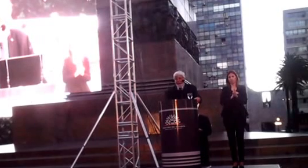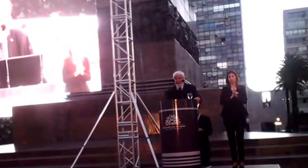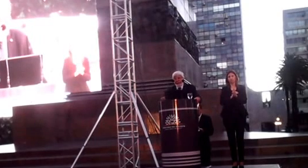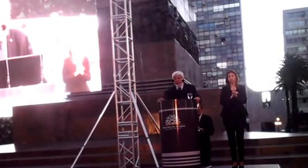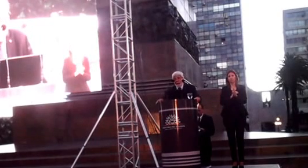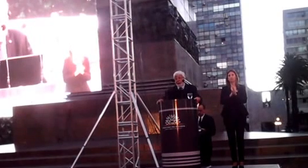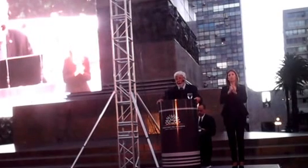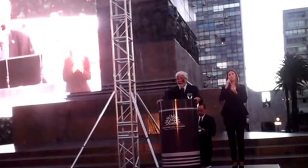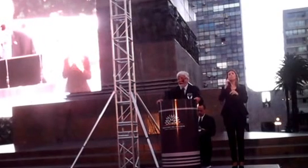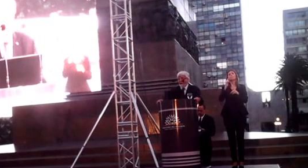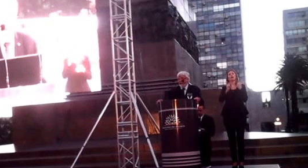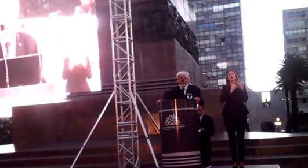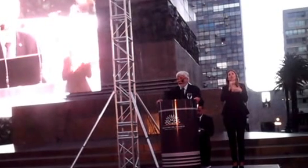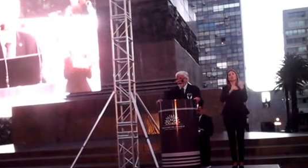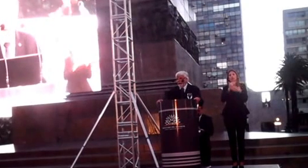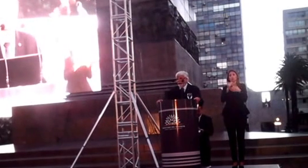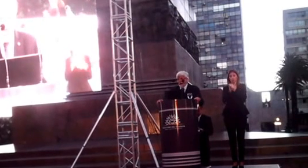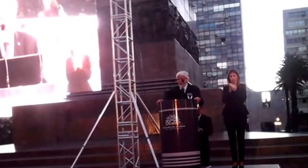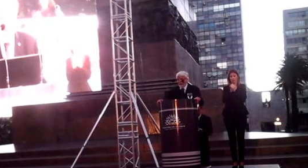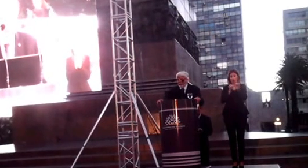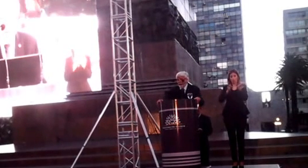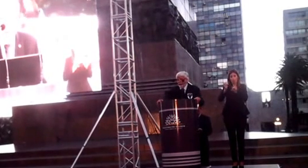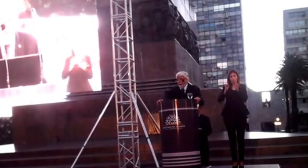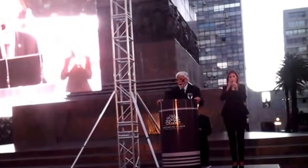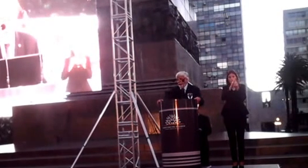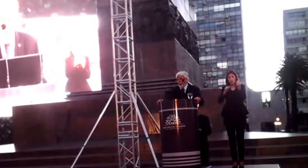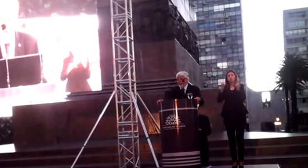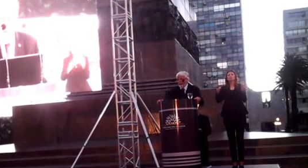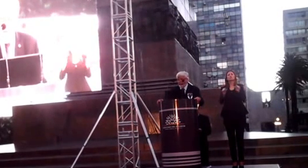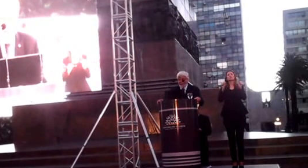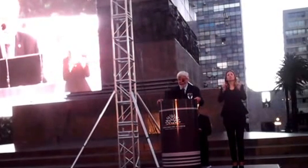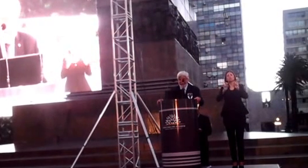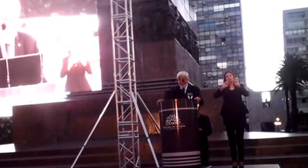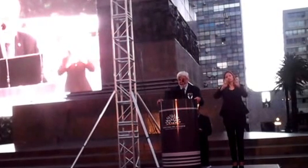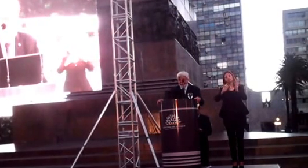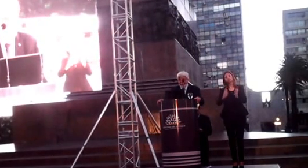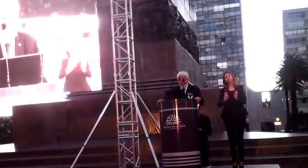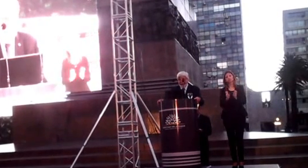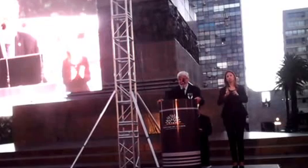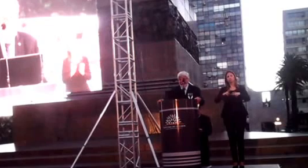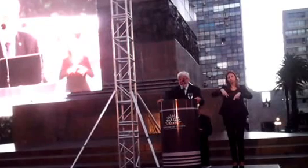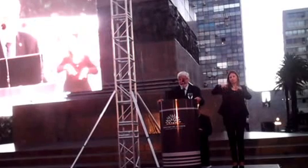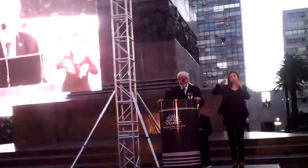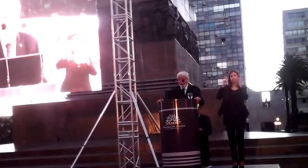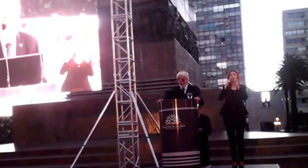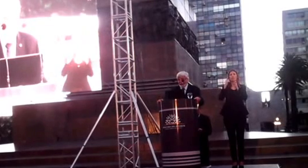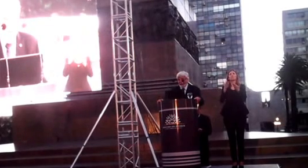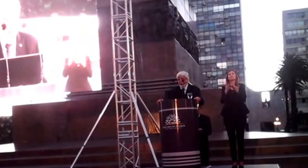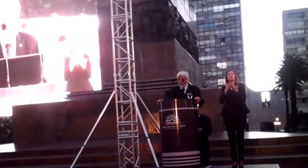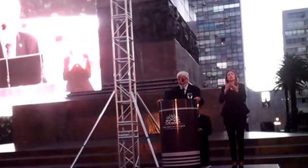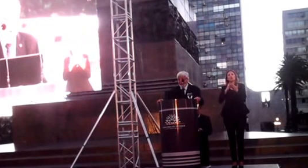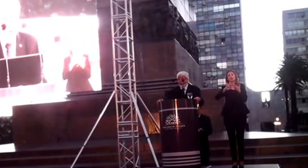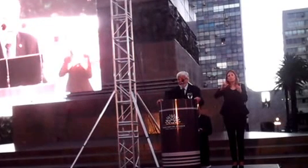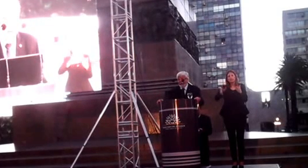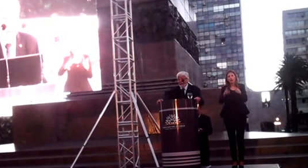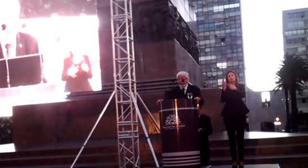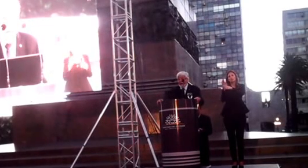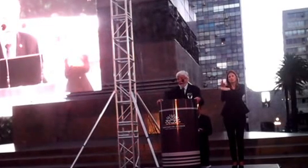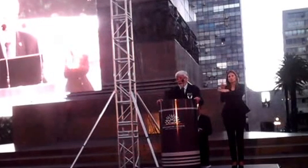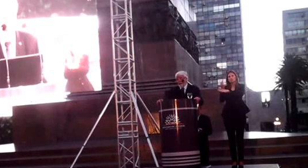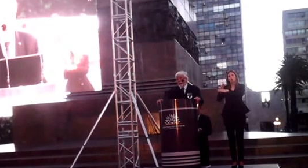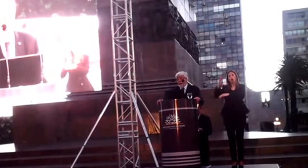Para el desarrollo de esta estrategia se realizaron estudios de análisis criminal, capacitando oficiales de policías en